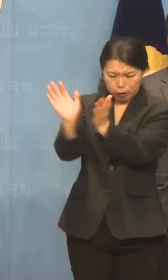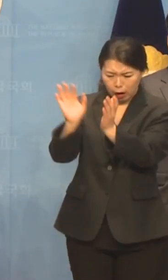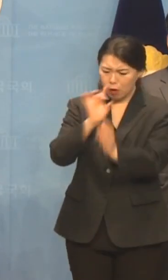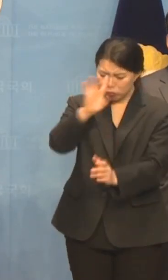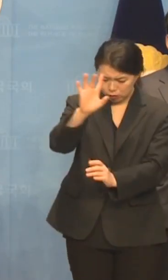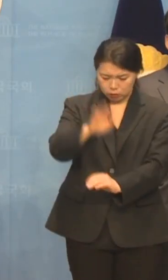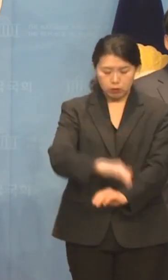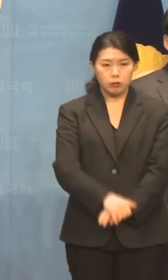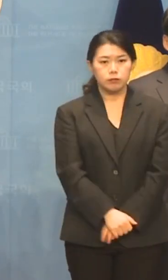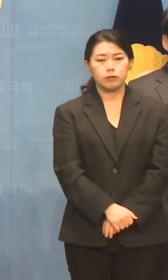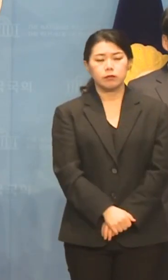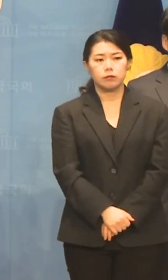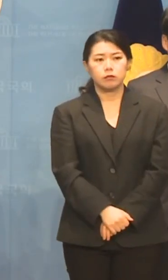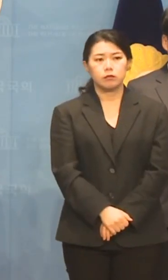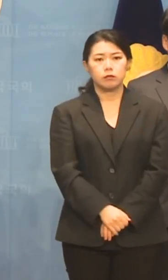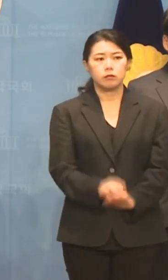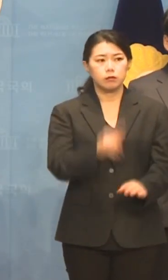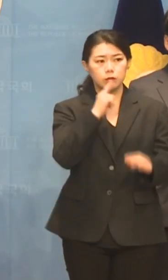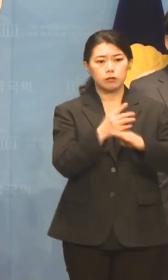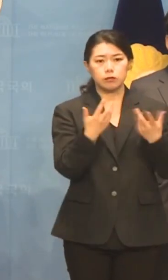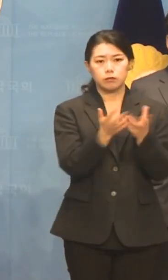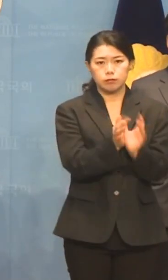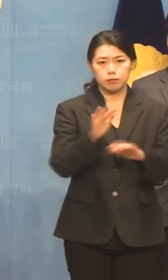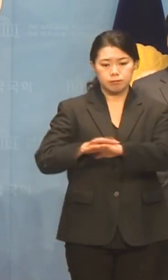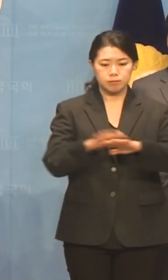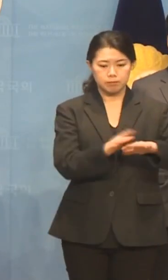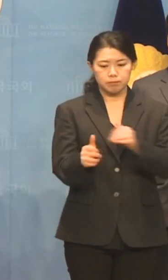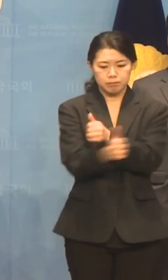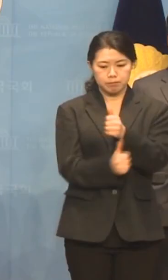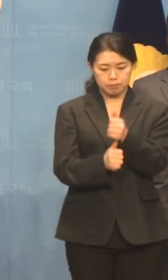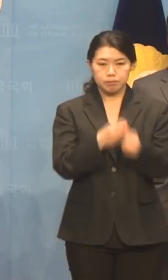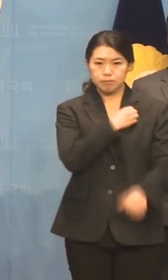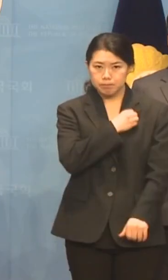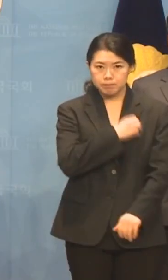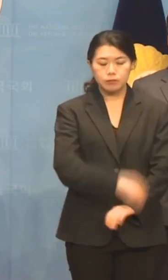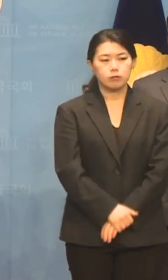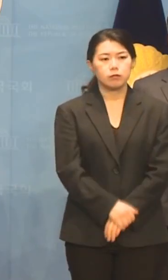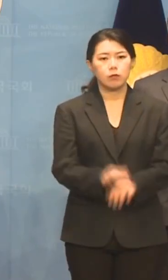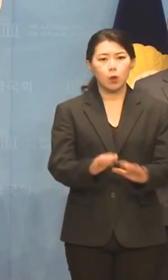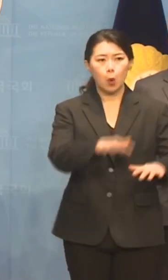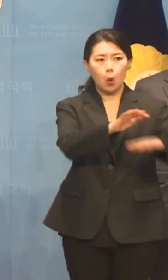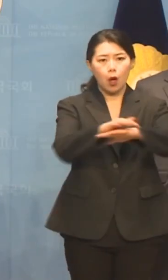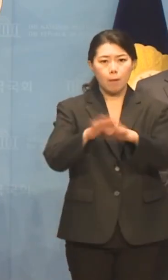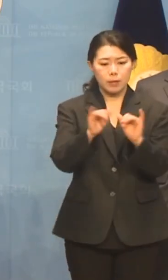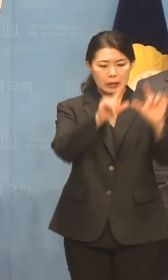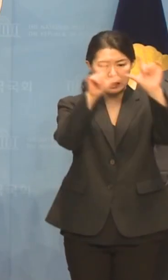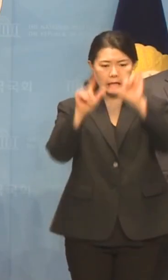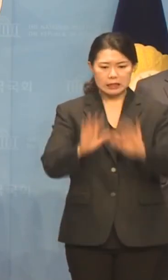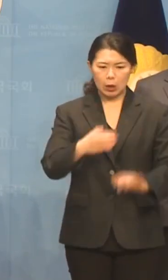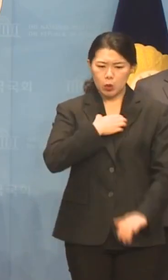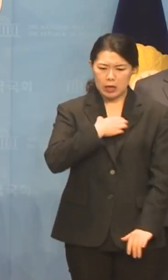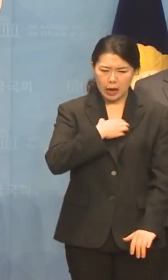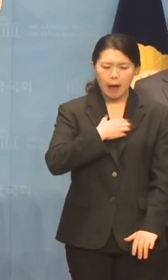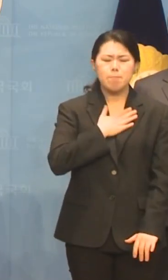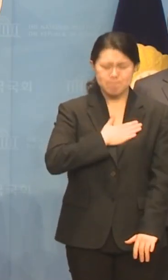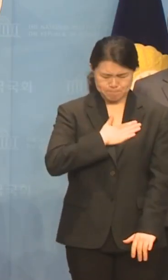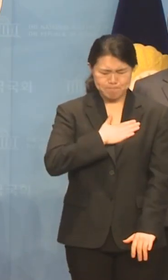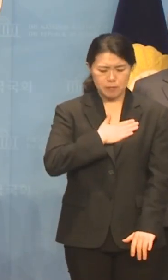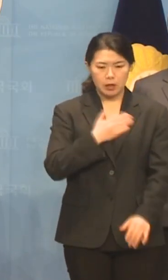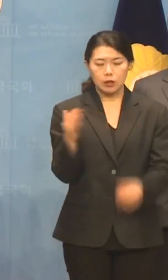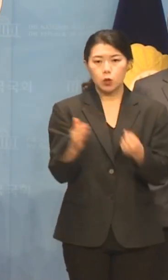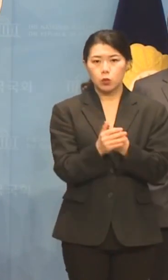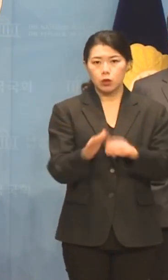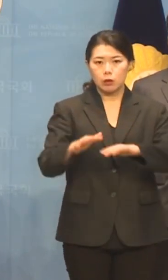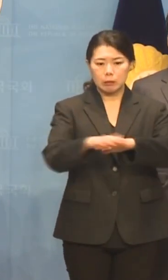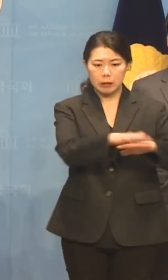없어야 한다. 더불어민주당 농해수위원 일동은 농업민생이 비상한 위기 상황임을 인식하며